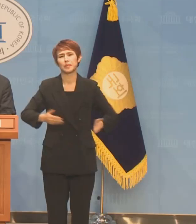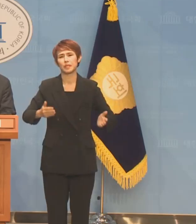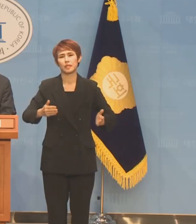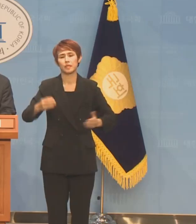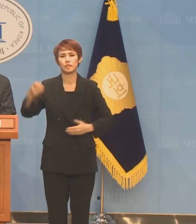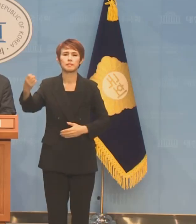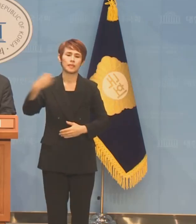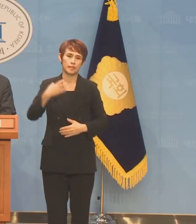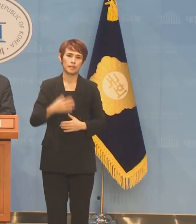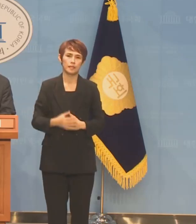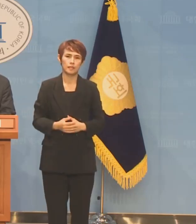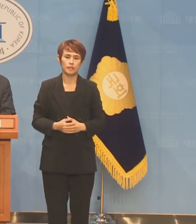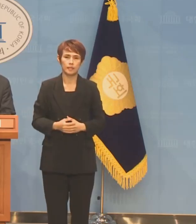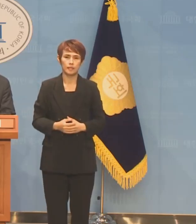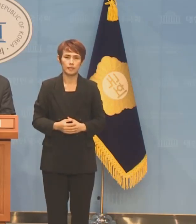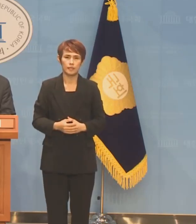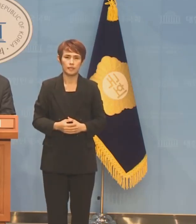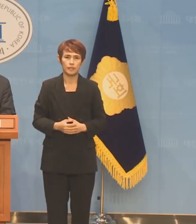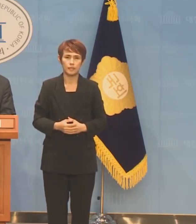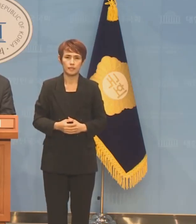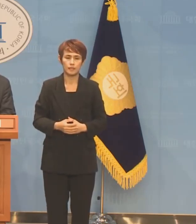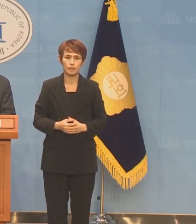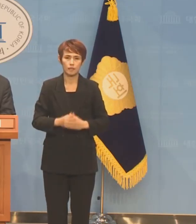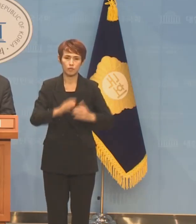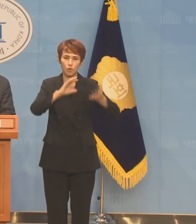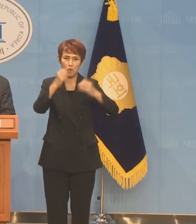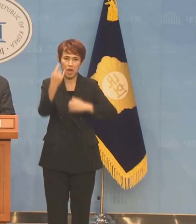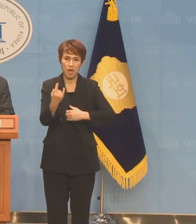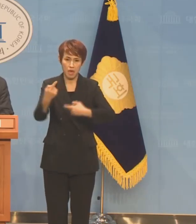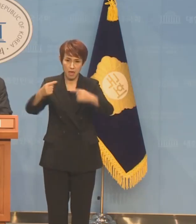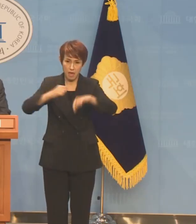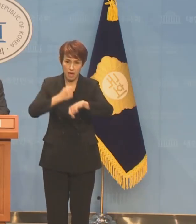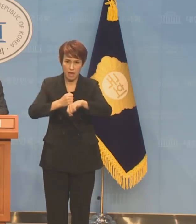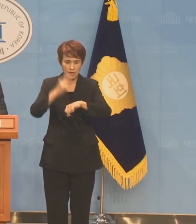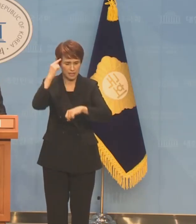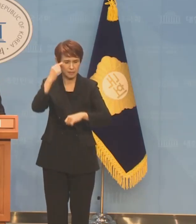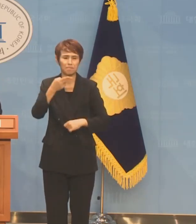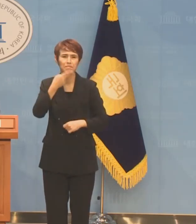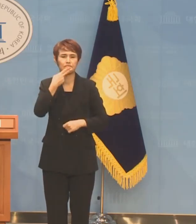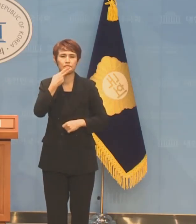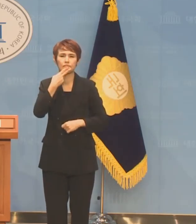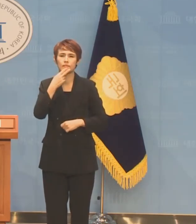하며 의지조차 없음을 노골적으로 드러냈습니다.